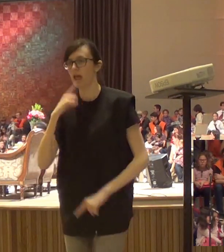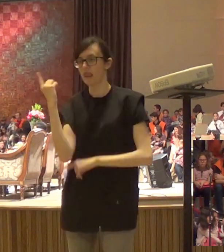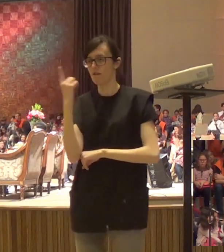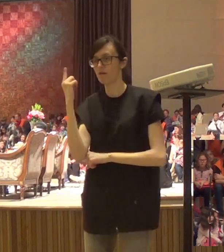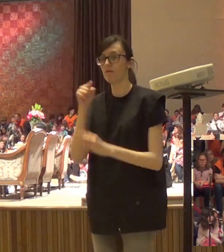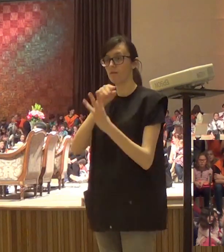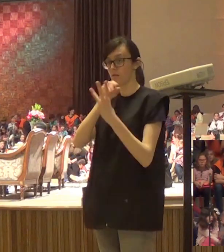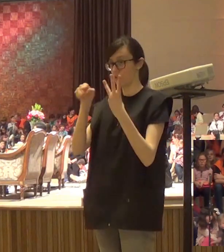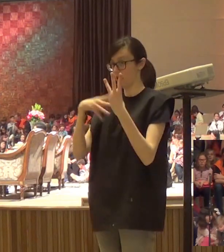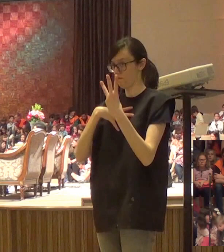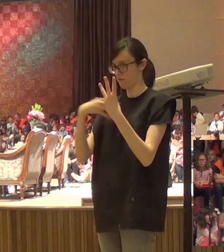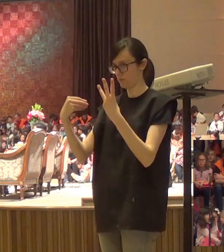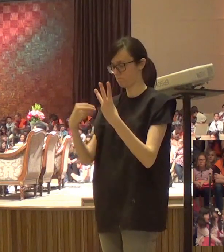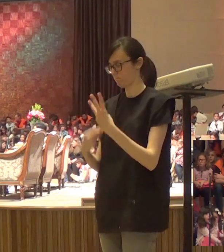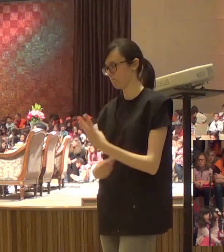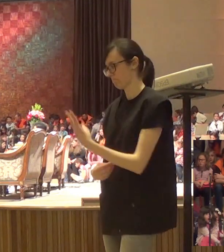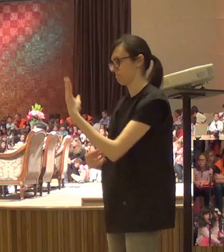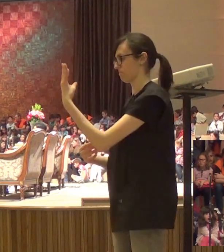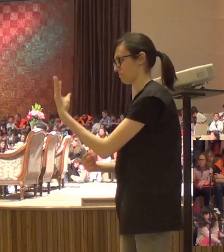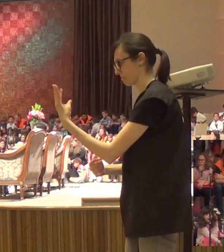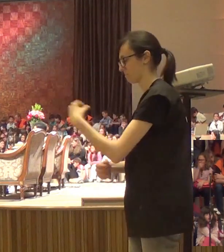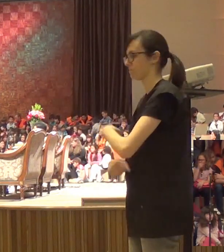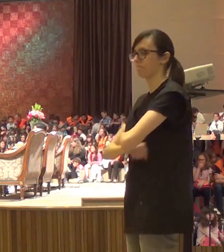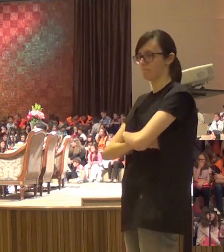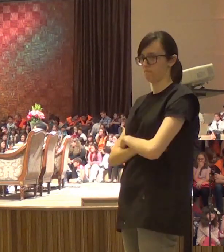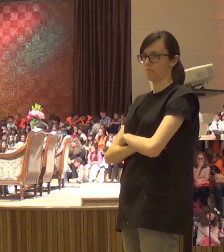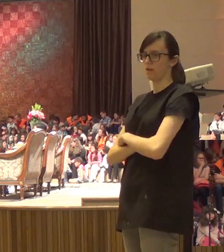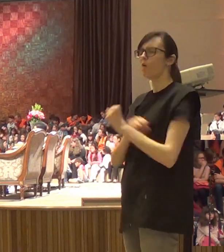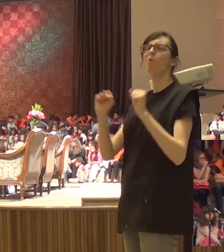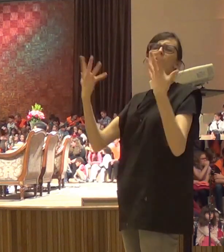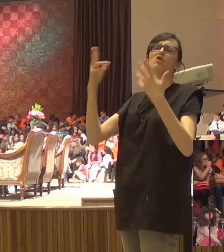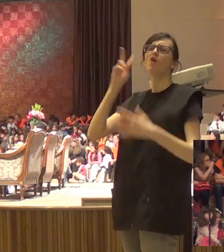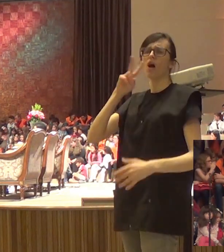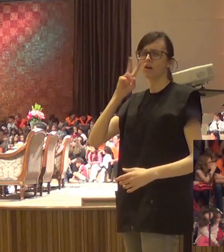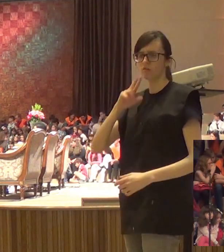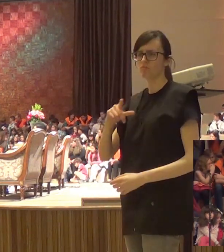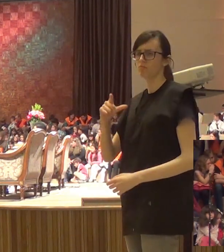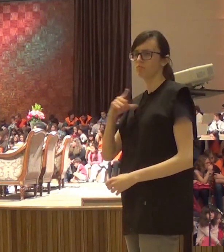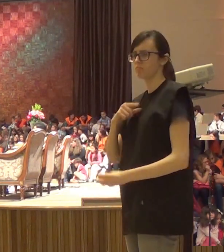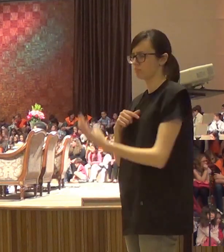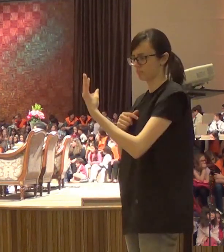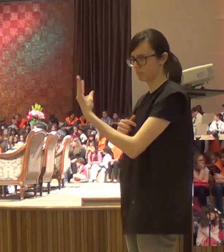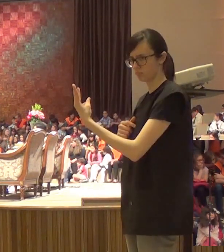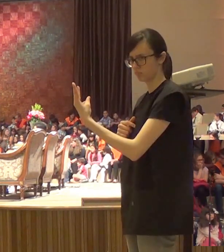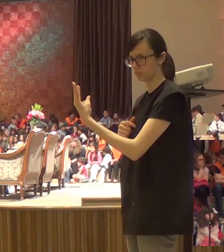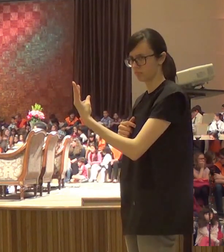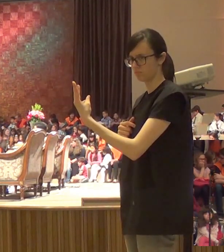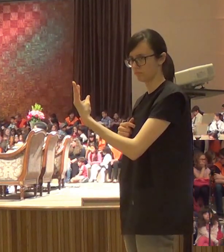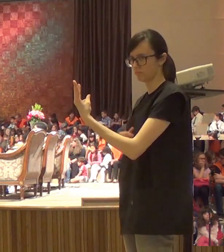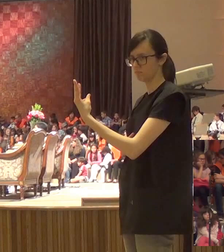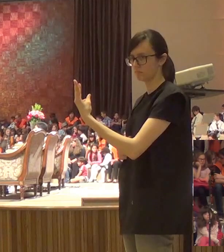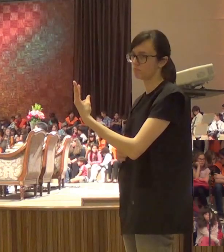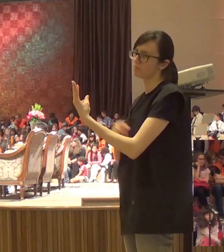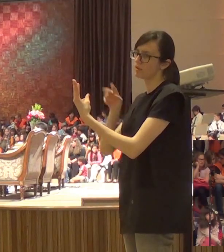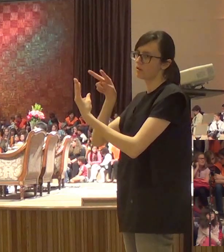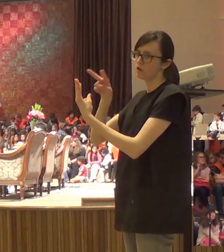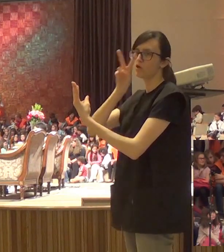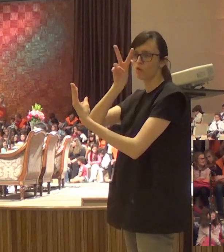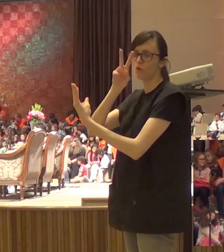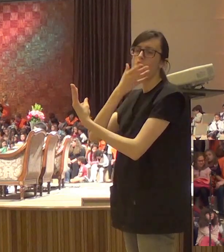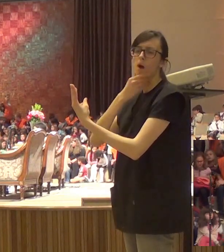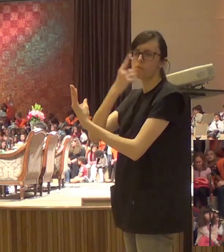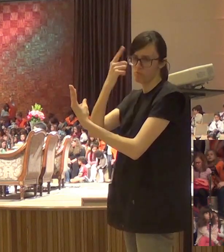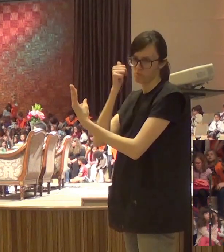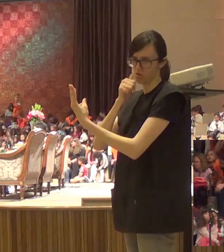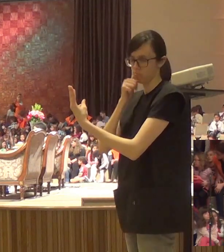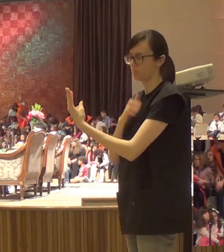de Davi e o pai, Davi, nesse caso, envolvido nessa história. Aminon, Tamar e Absaló. E ali